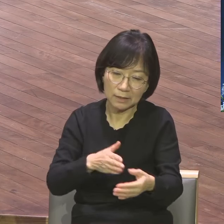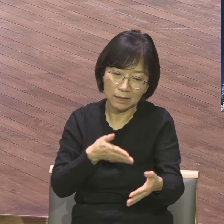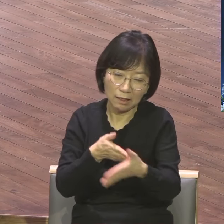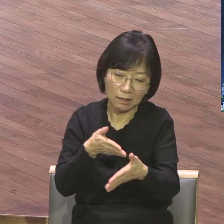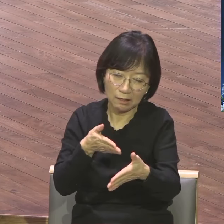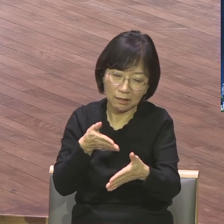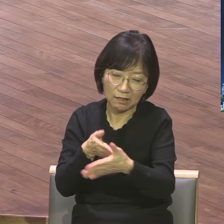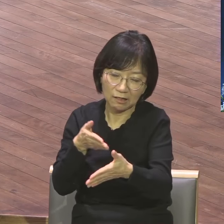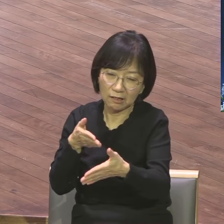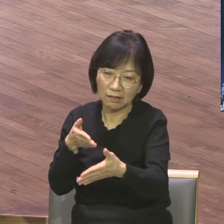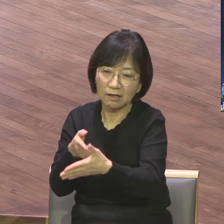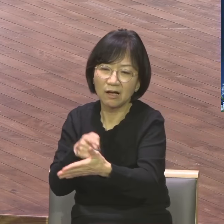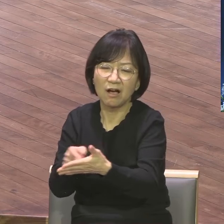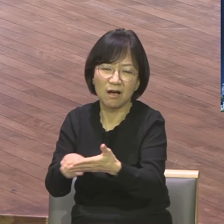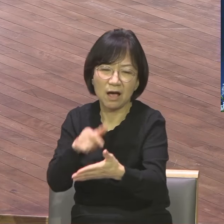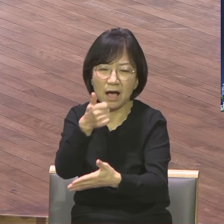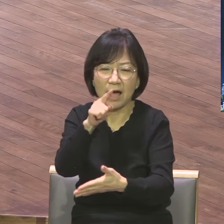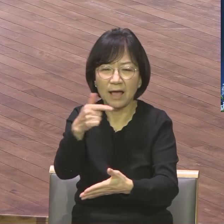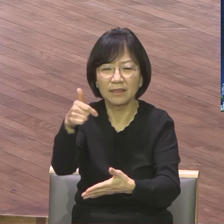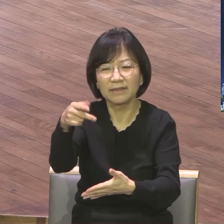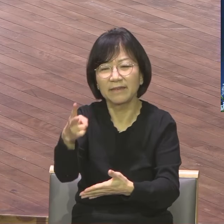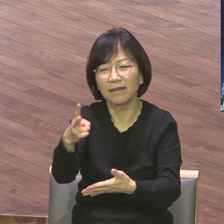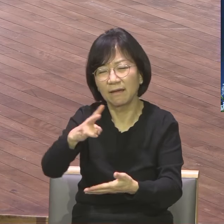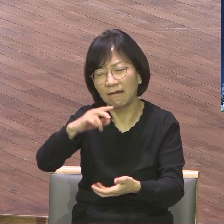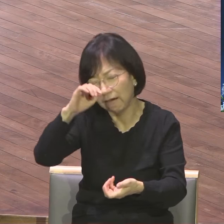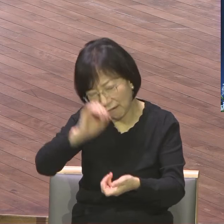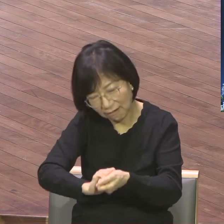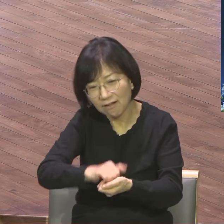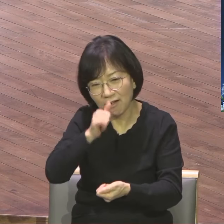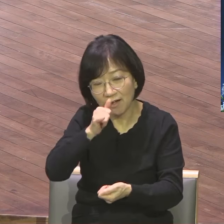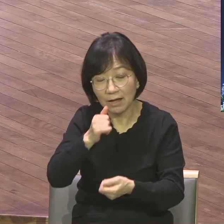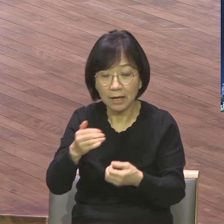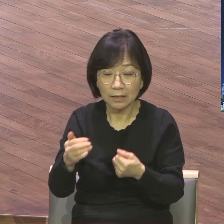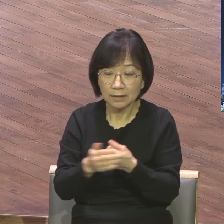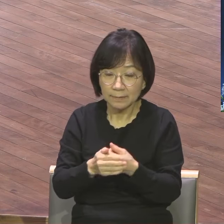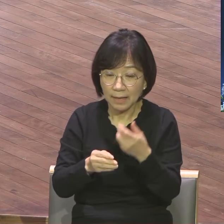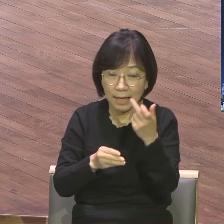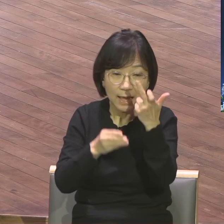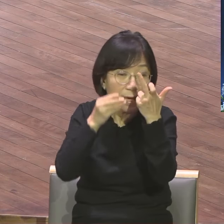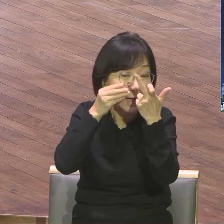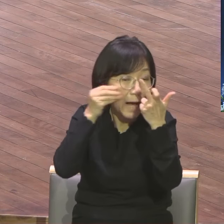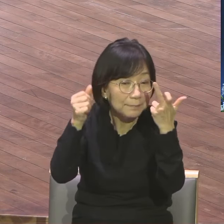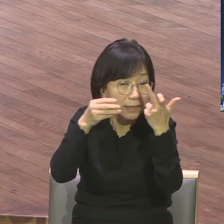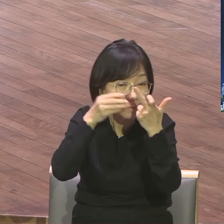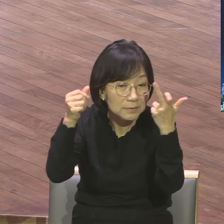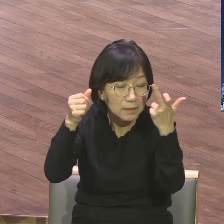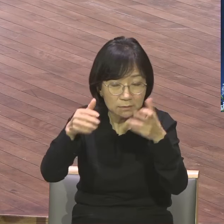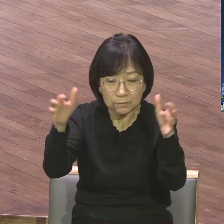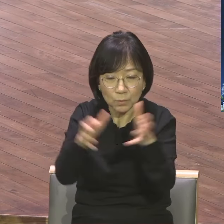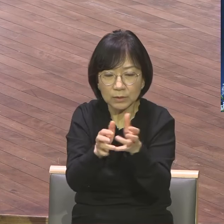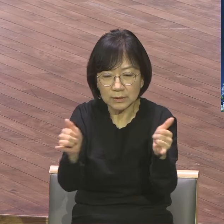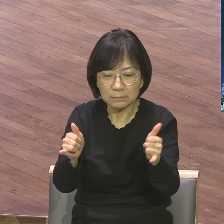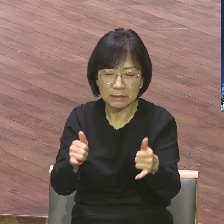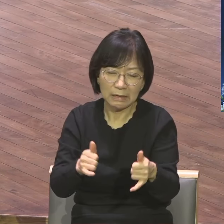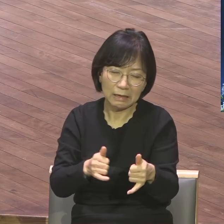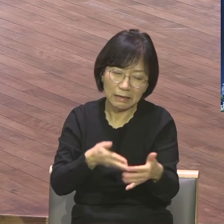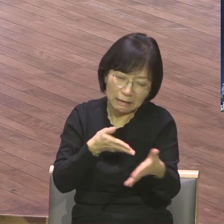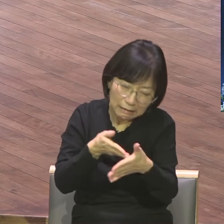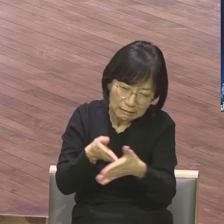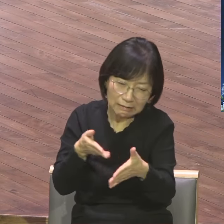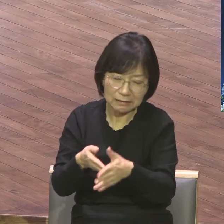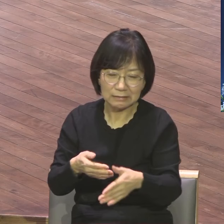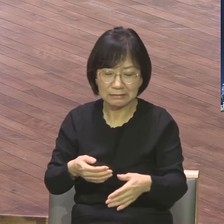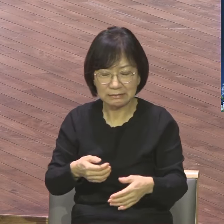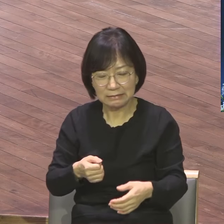못하는 절망의 선이 한계예요. 이 감난산에 모인 사람들 대부분은 한계에 잡힌 인생들입니다.